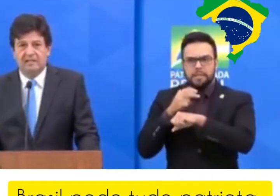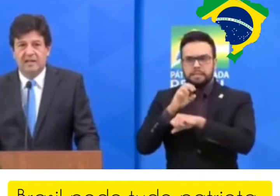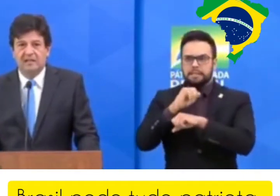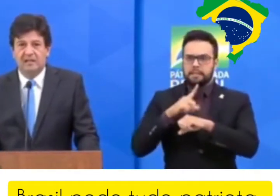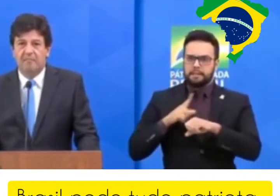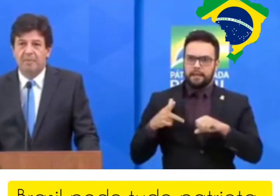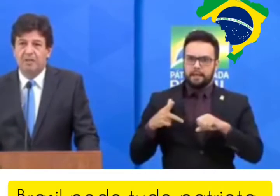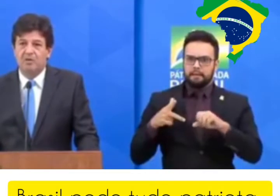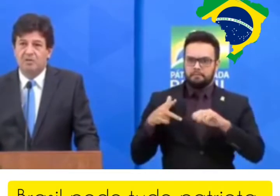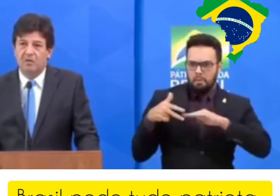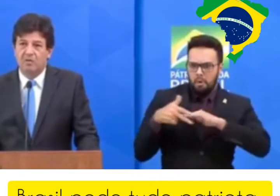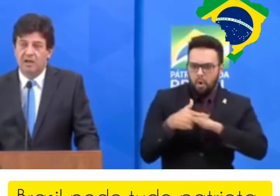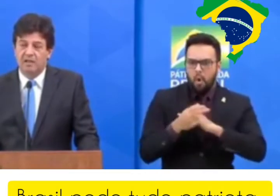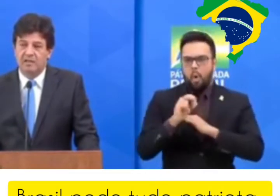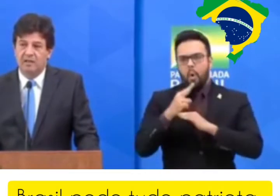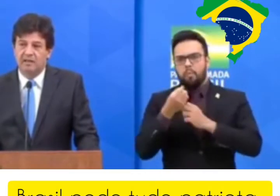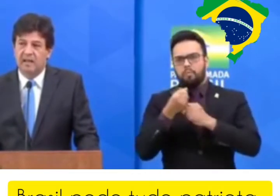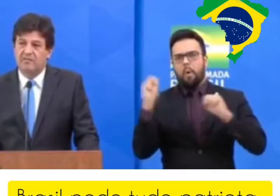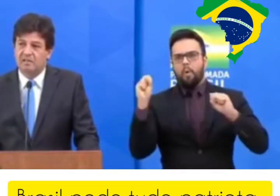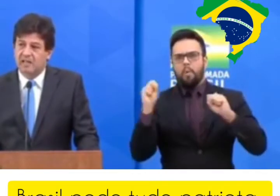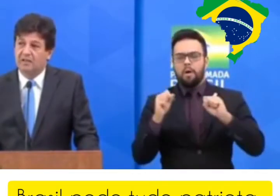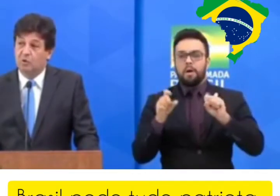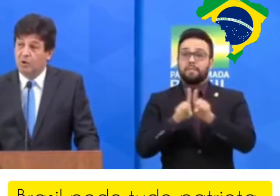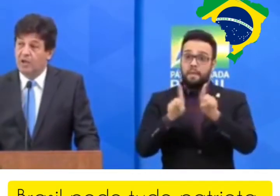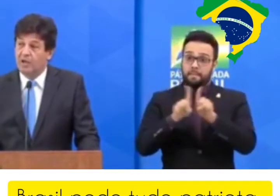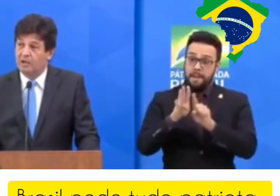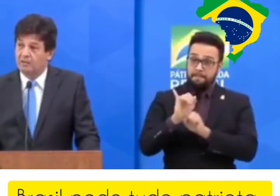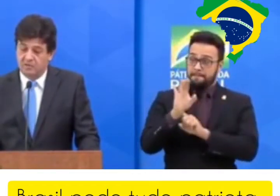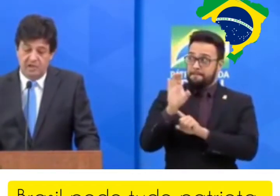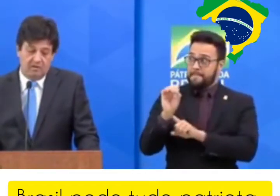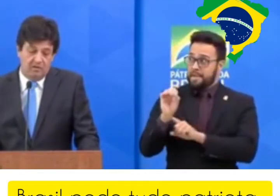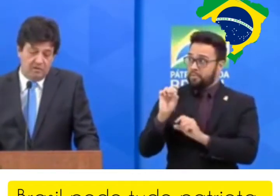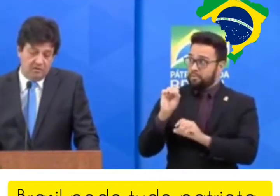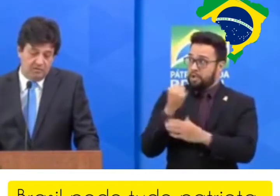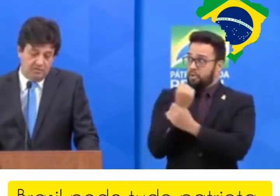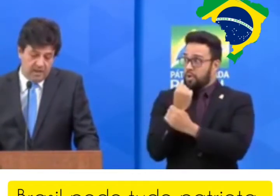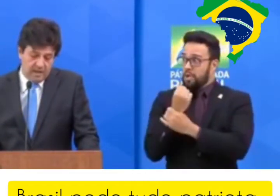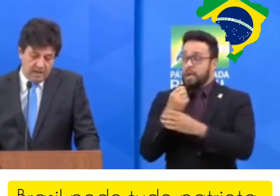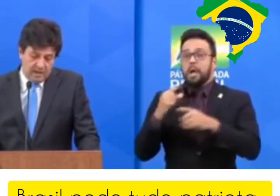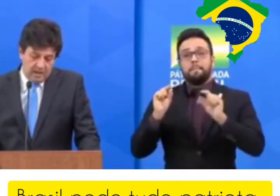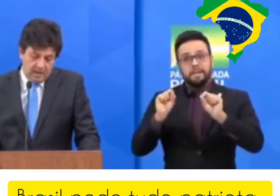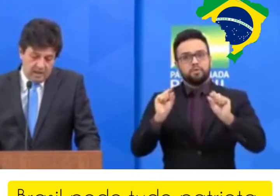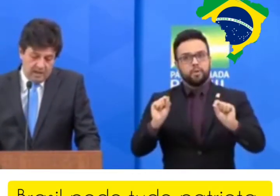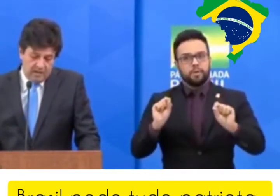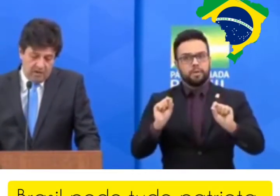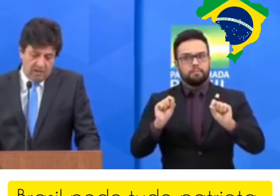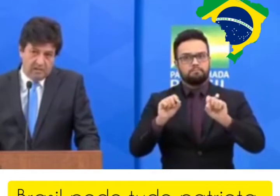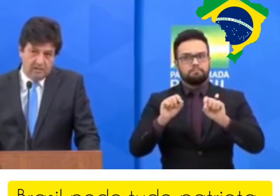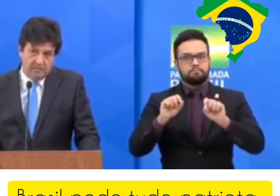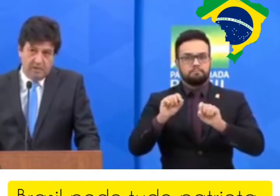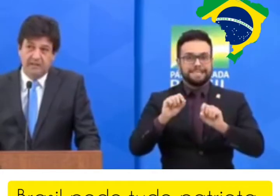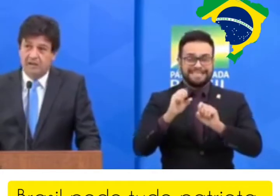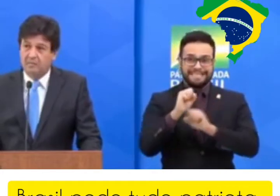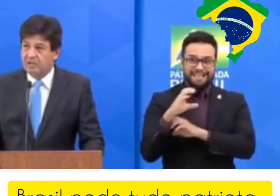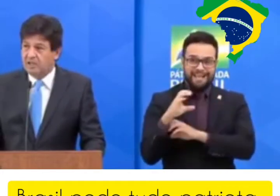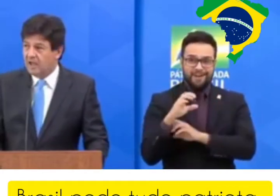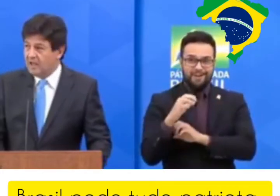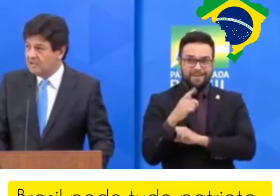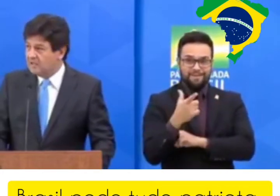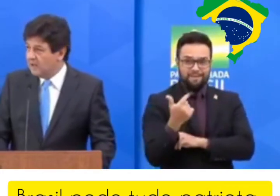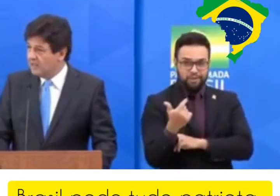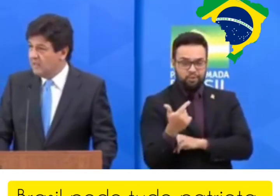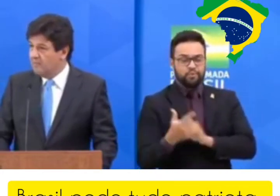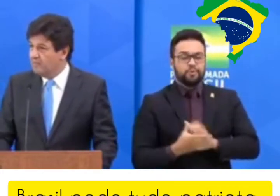E a testagem da biossegurança deve ser a tônica no século XXI. Nós plantamos